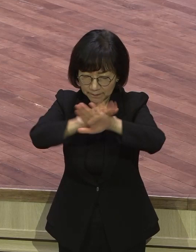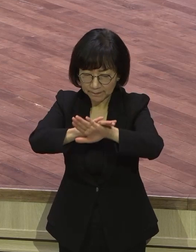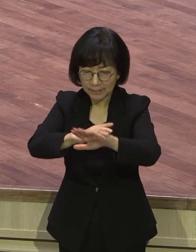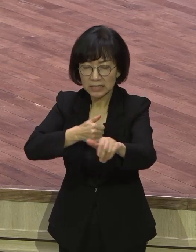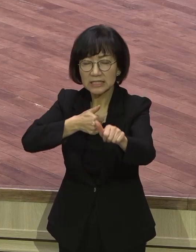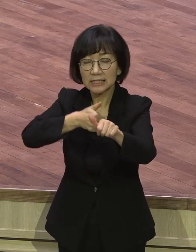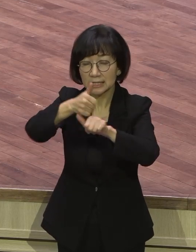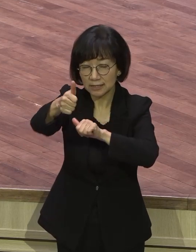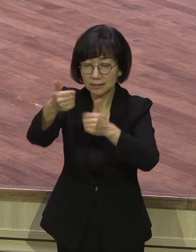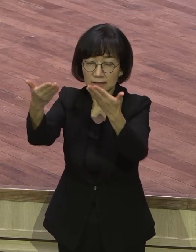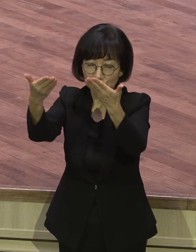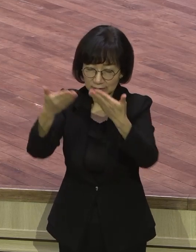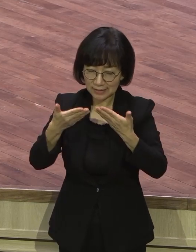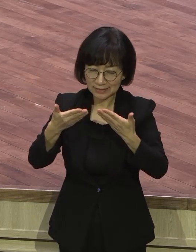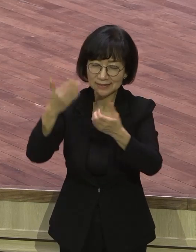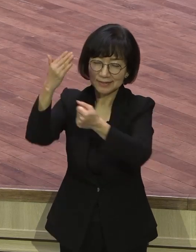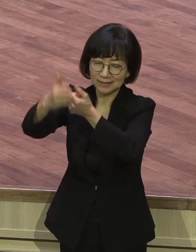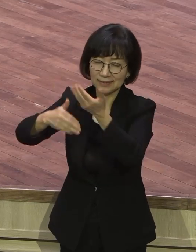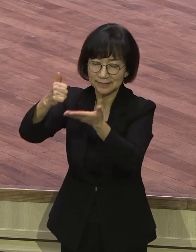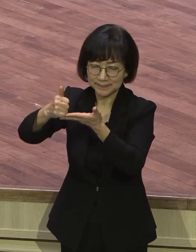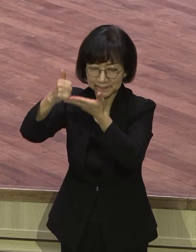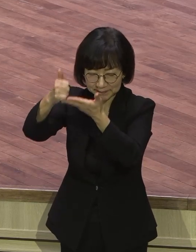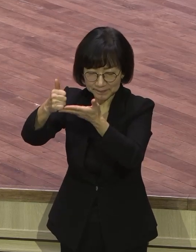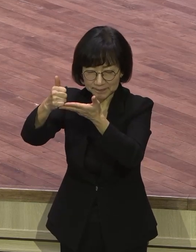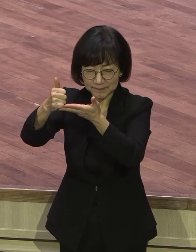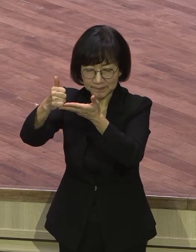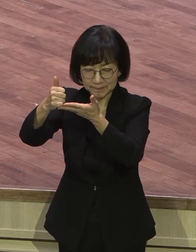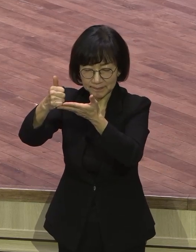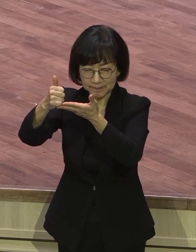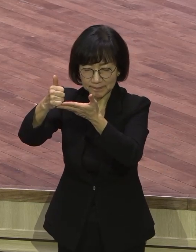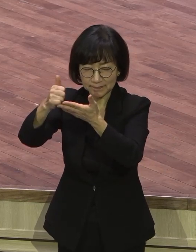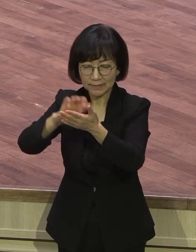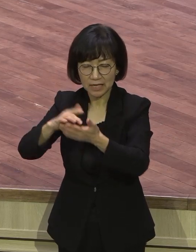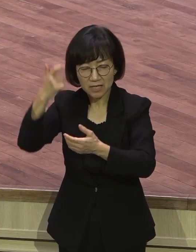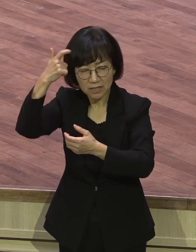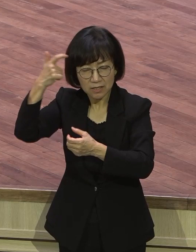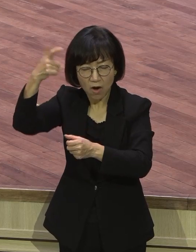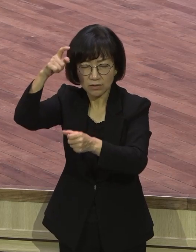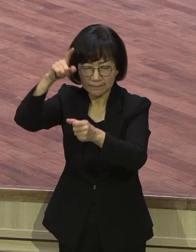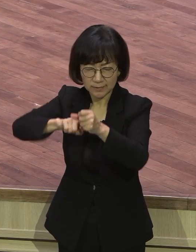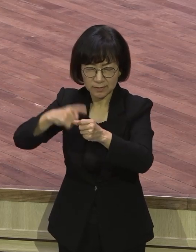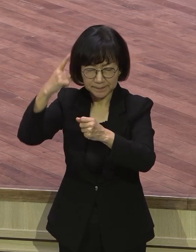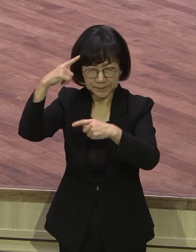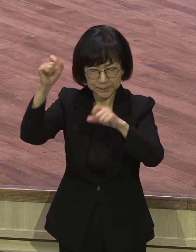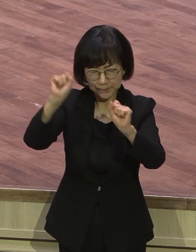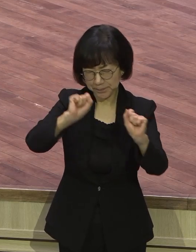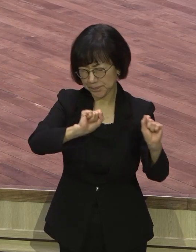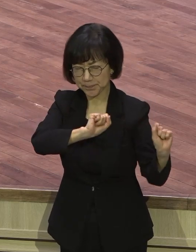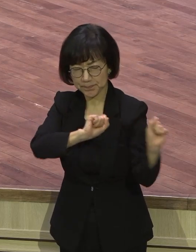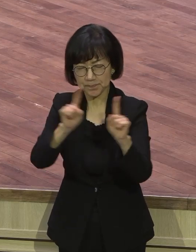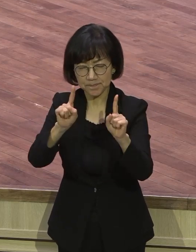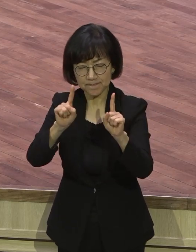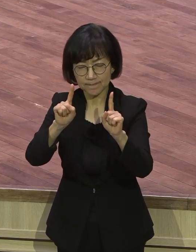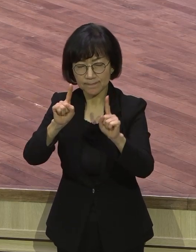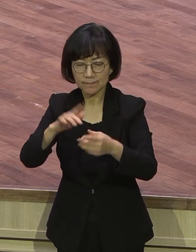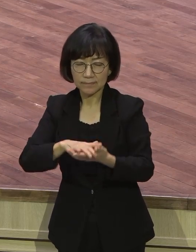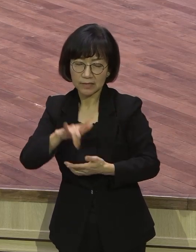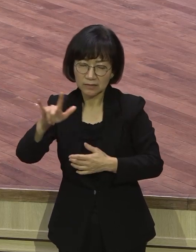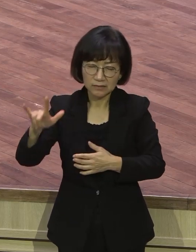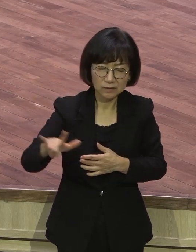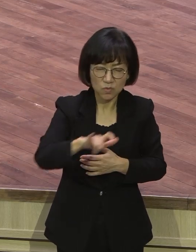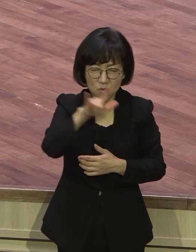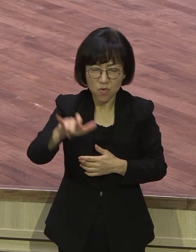주시는 하나님 정말로 영적으로 우리에게 경각심을 가지고 지금 오늘 이 코로나 바이러스